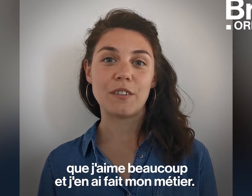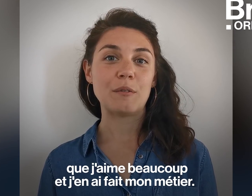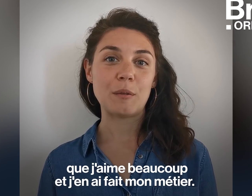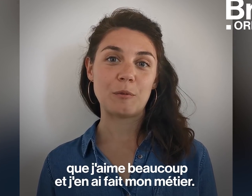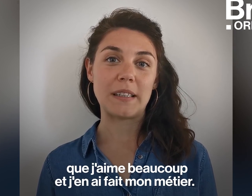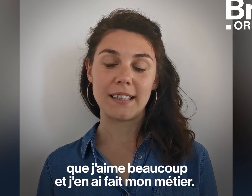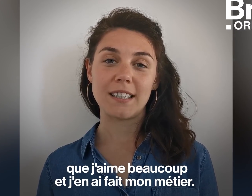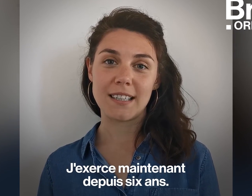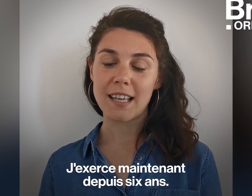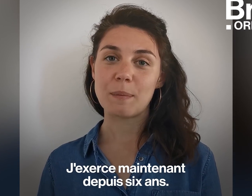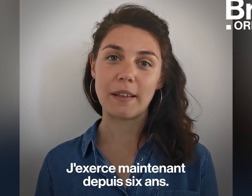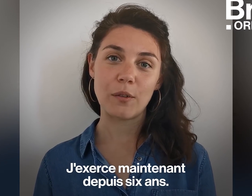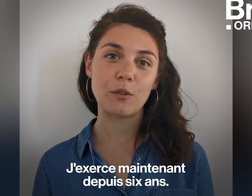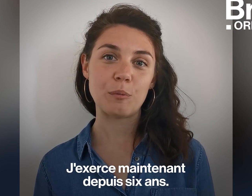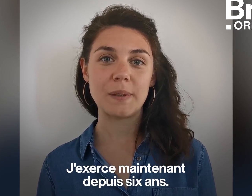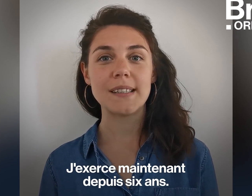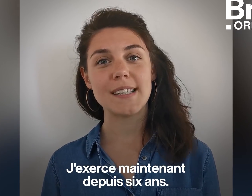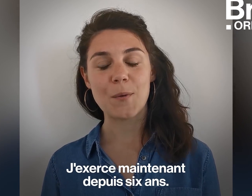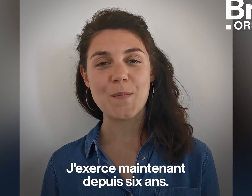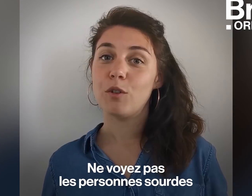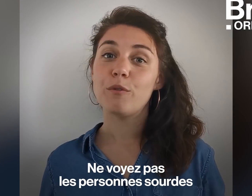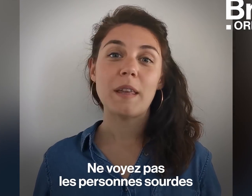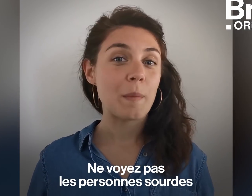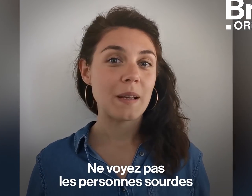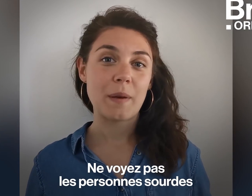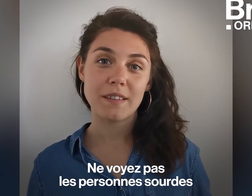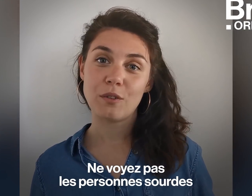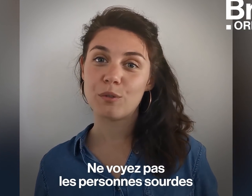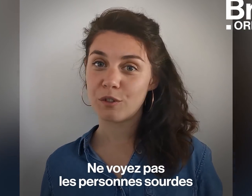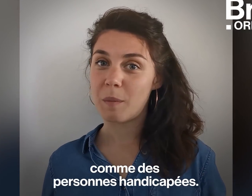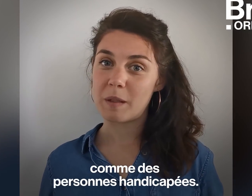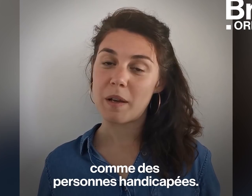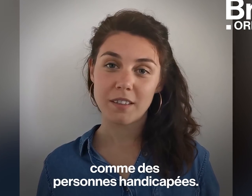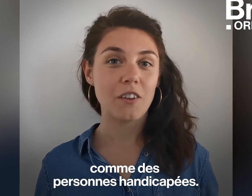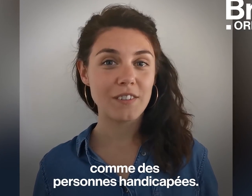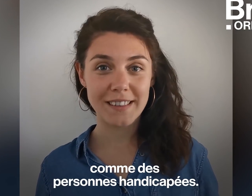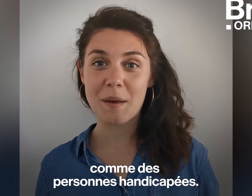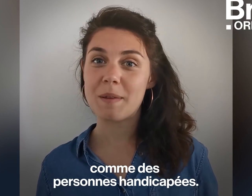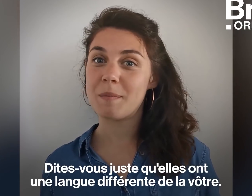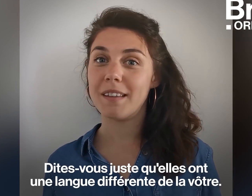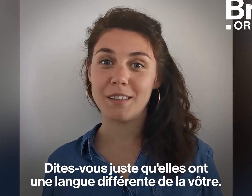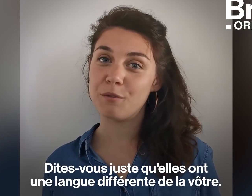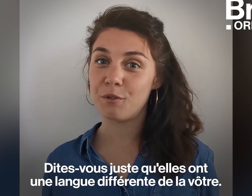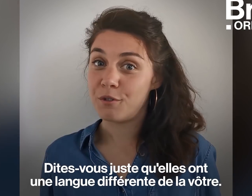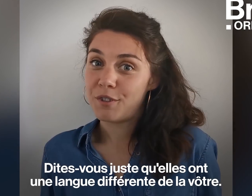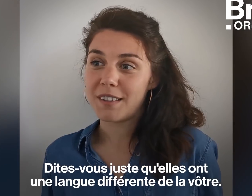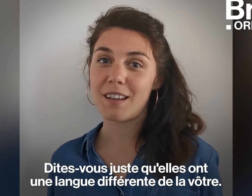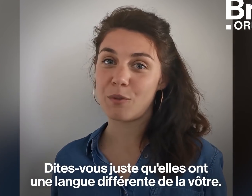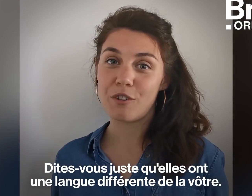ai fait mon métier, j'exerce maintenant depuis 6 ans. Ne voyez pas les personnes sourdes comme des personnes handicapées, mais dites-vous juste qu'elles ont une